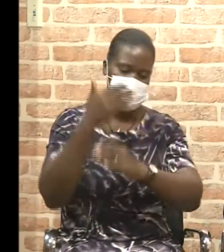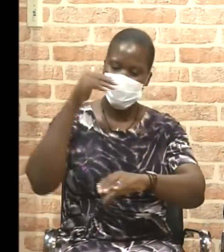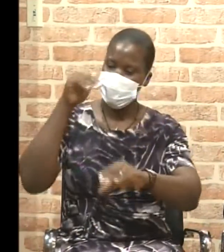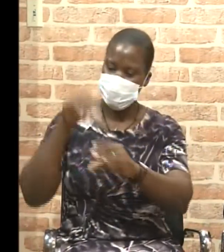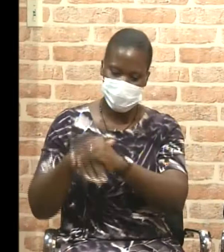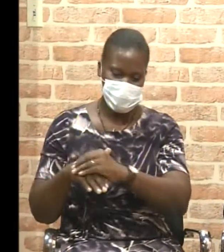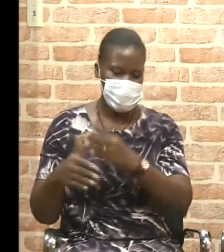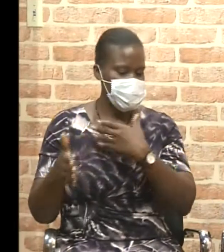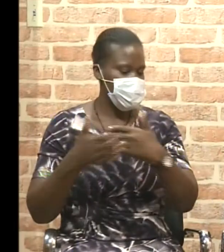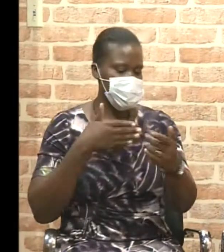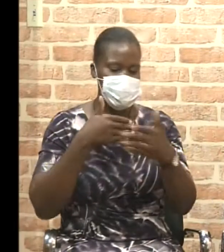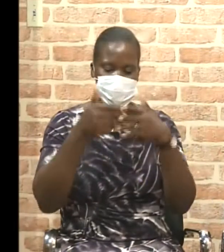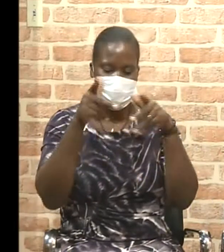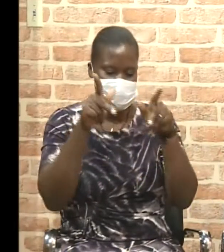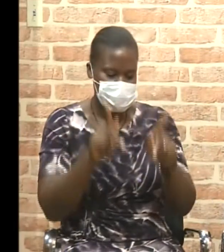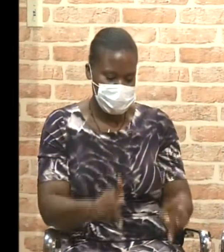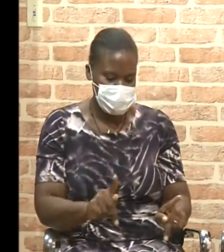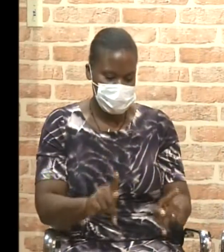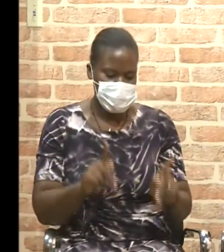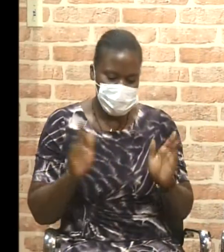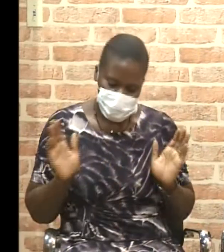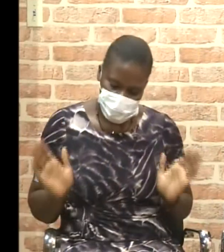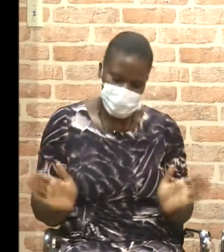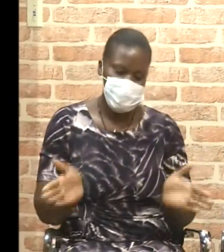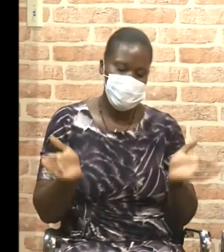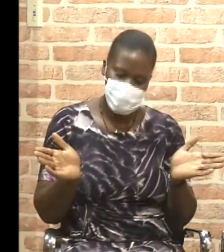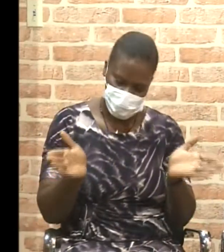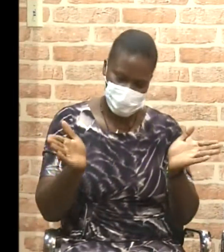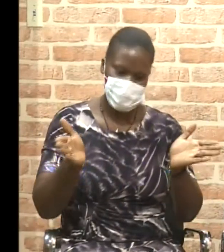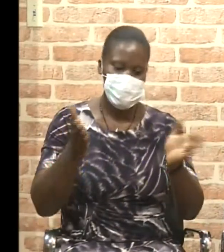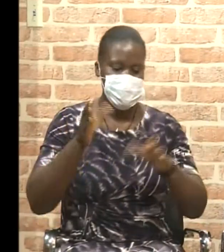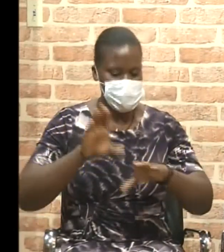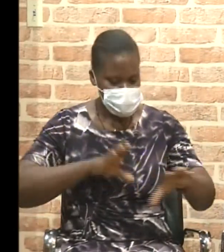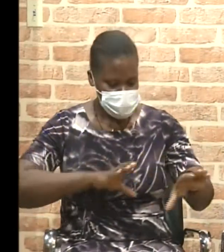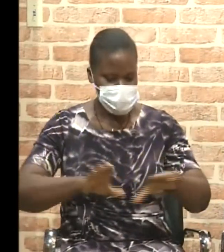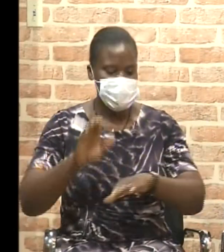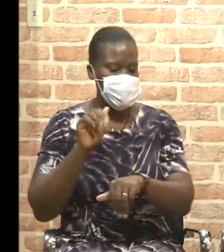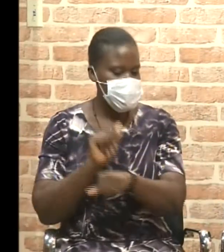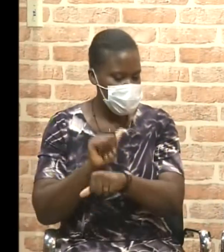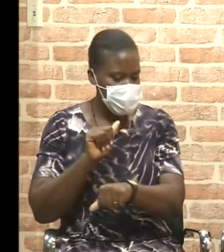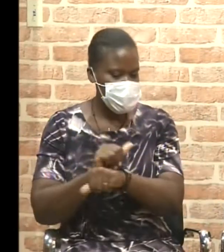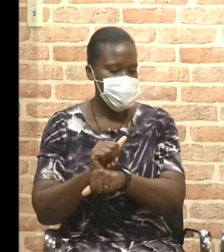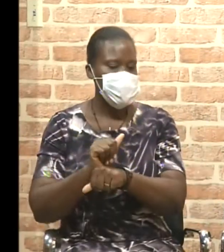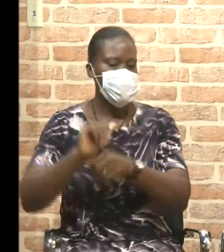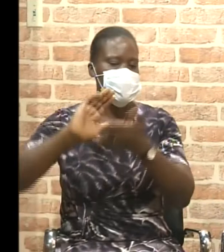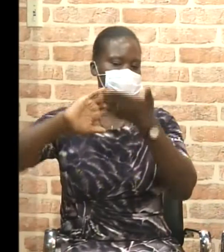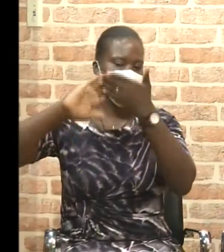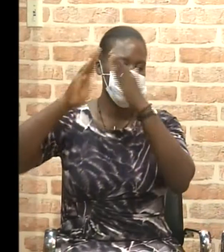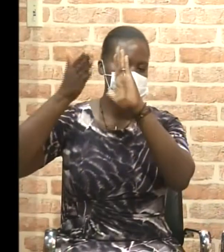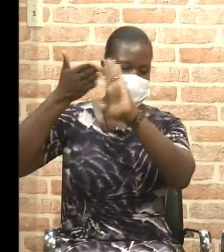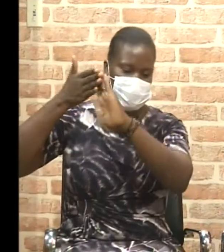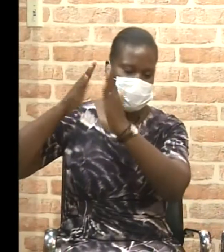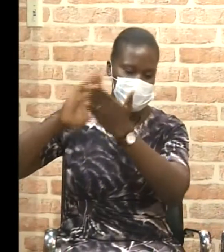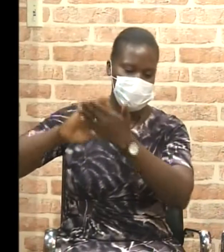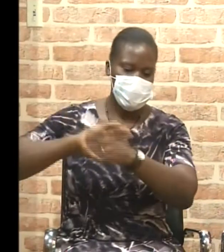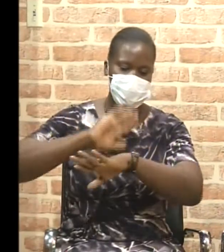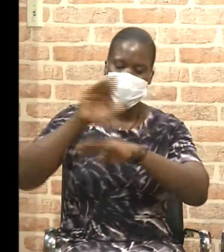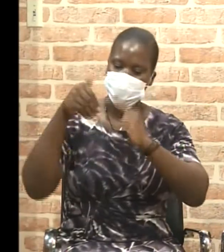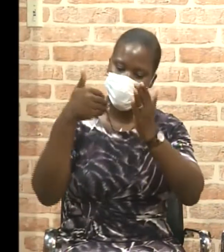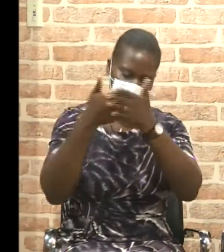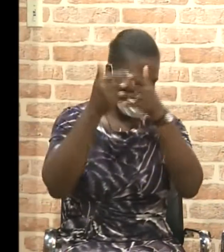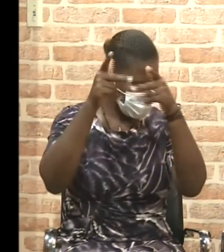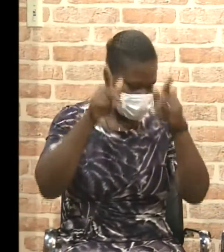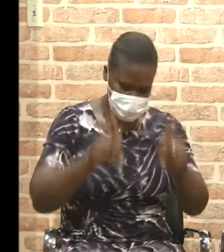monde qui est handicapé. Donc contribuer vraiment pour réalisation, pour idéal communauté, c'est travail tout le monde. Donc il y a